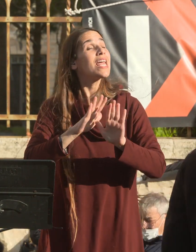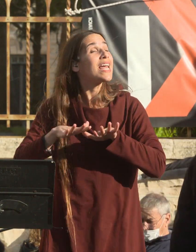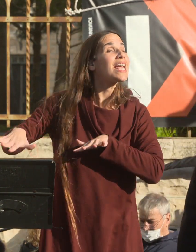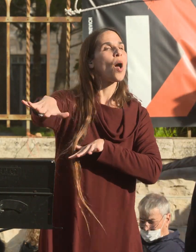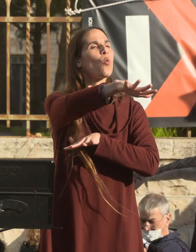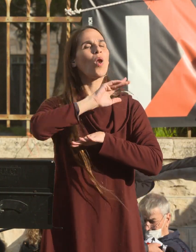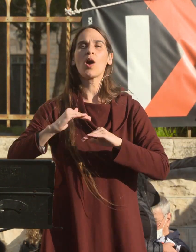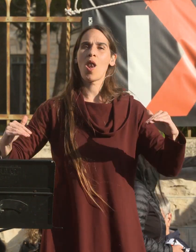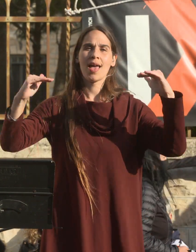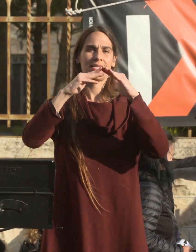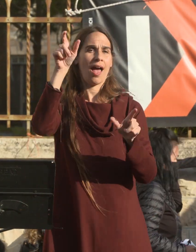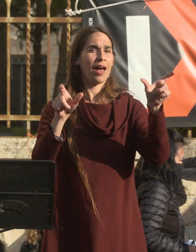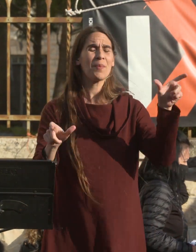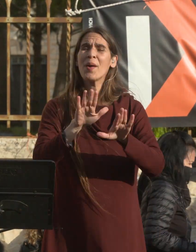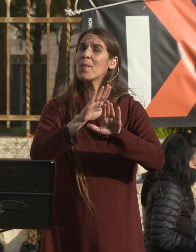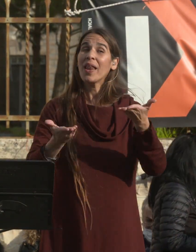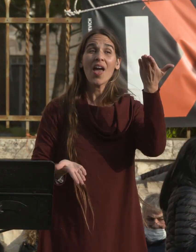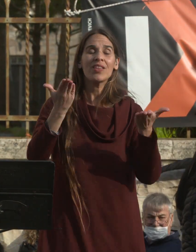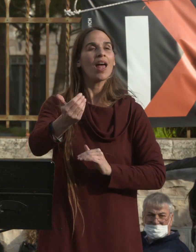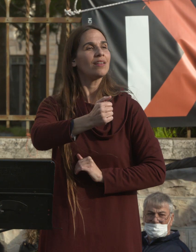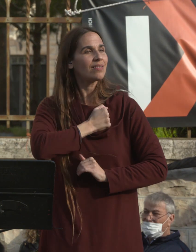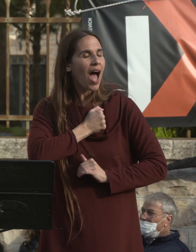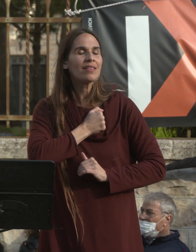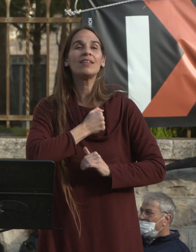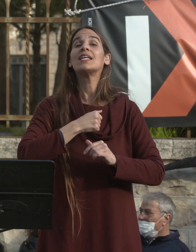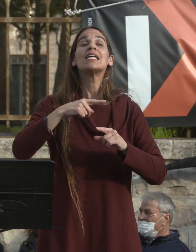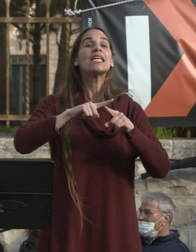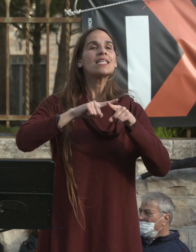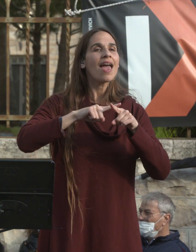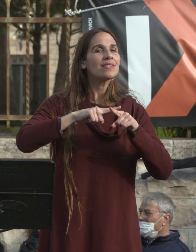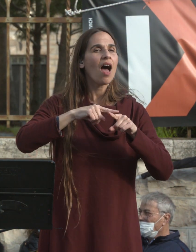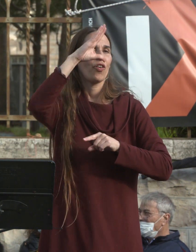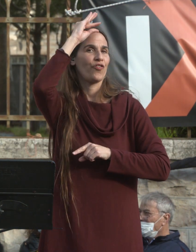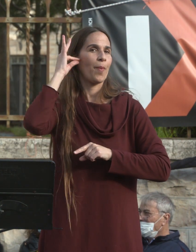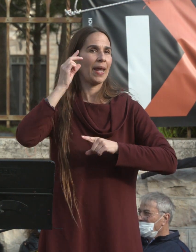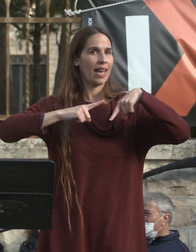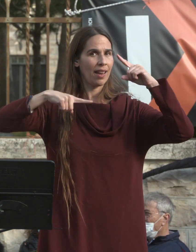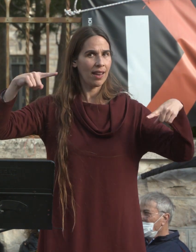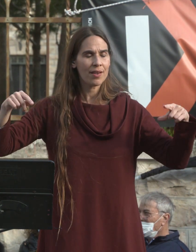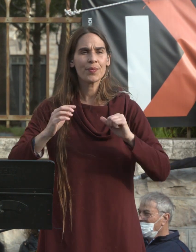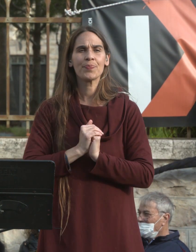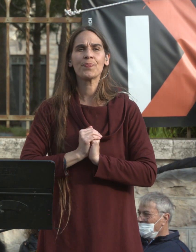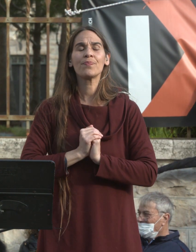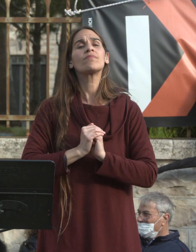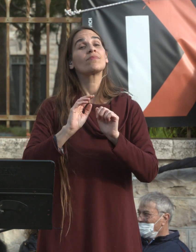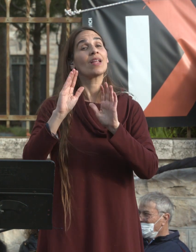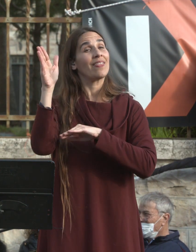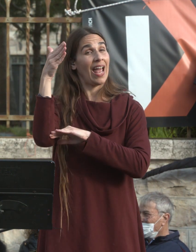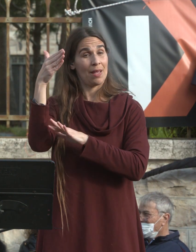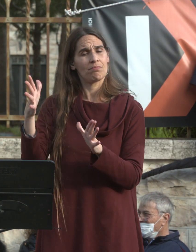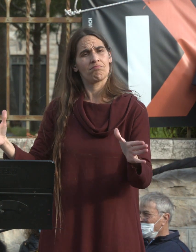לכל אזרחיה, בלי הבדל דת, גזע ומין. שמתי את הדגלים